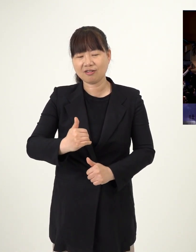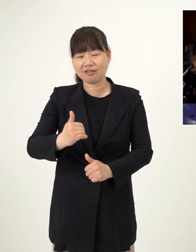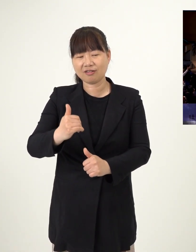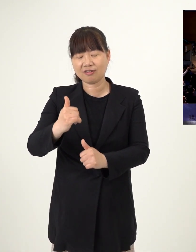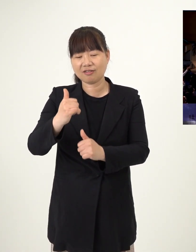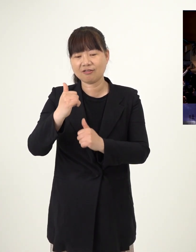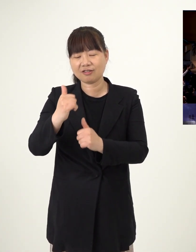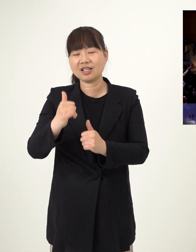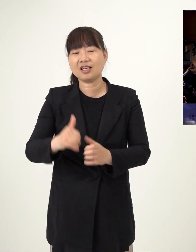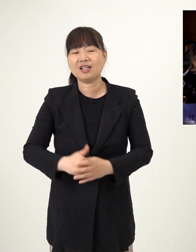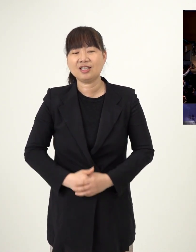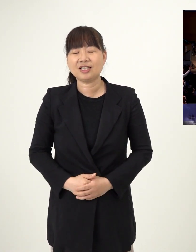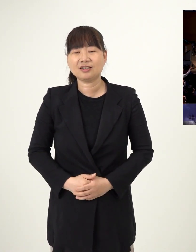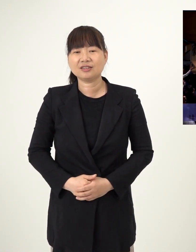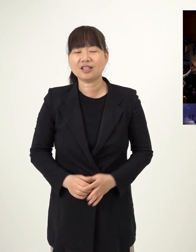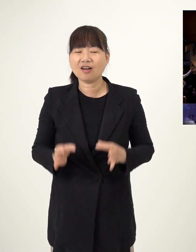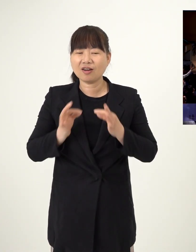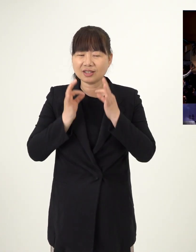부르셔서